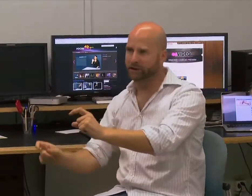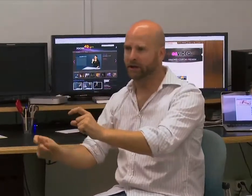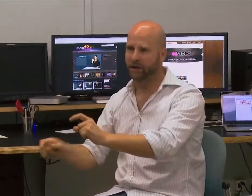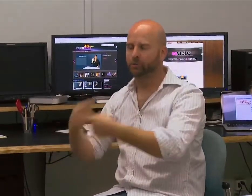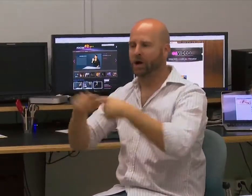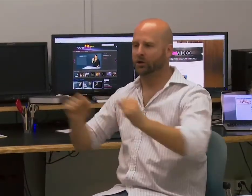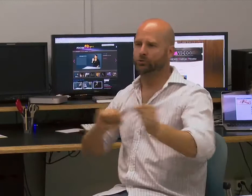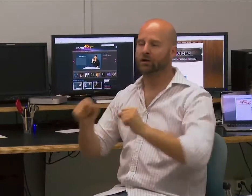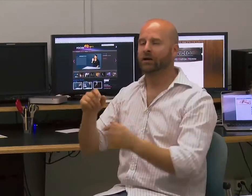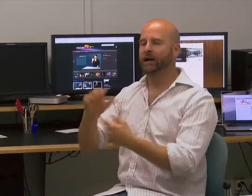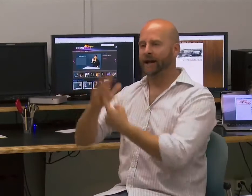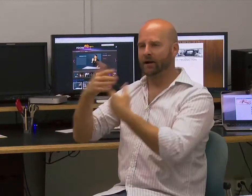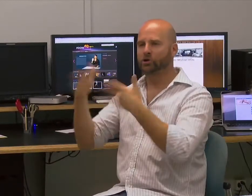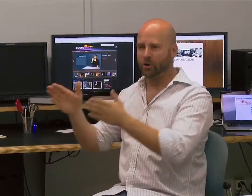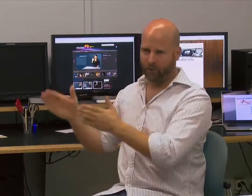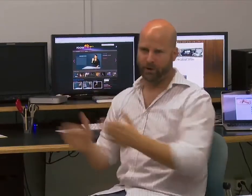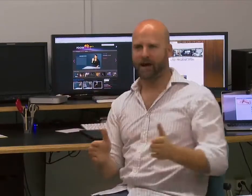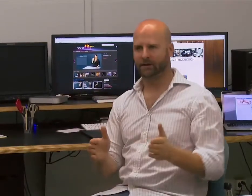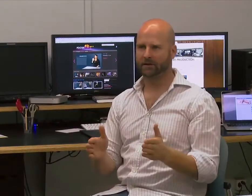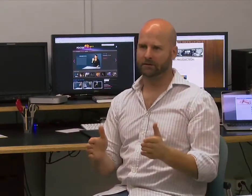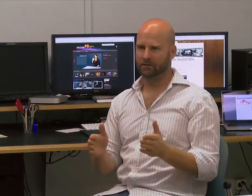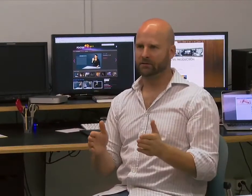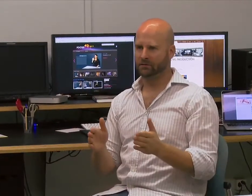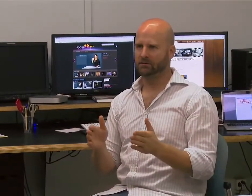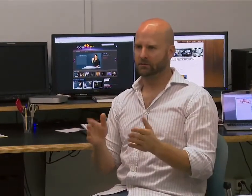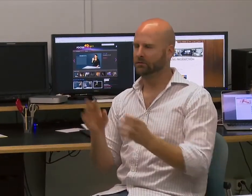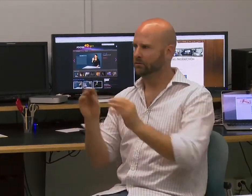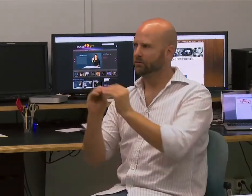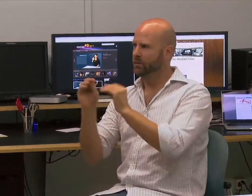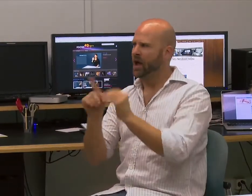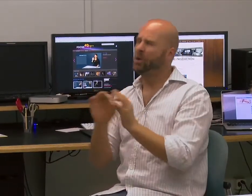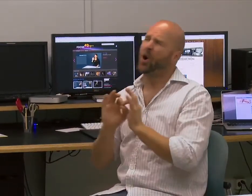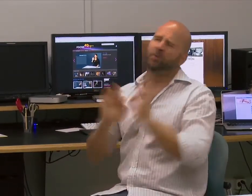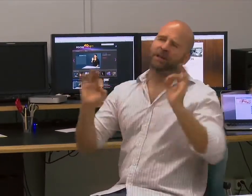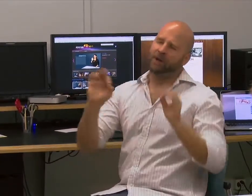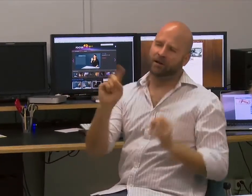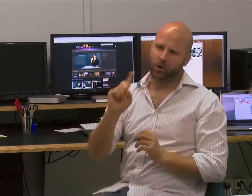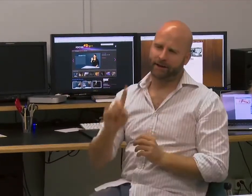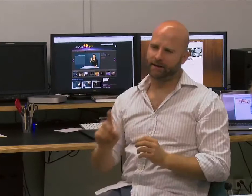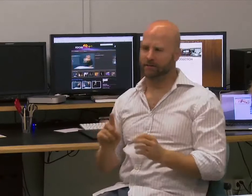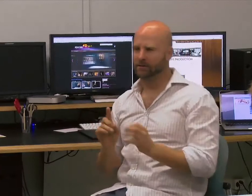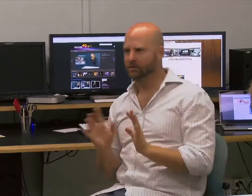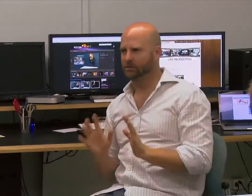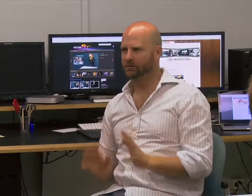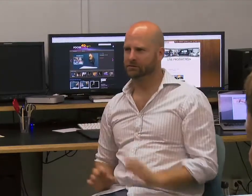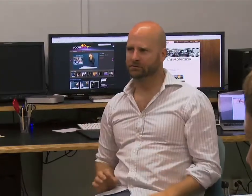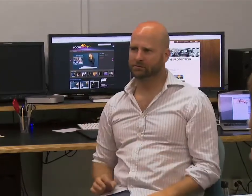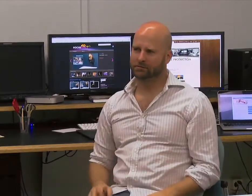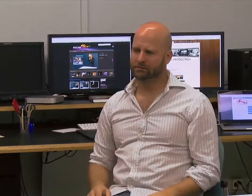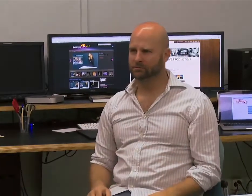kommt automatisch erst ein gehörloser Kunde und dann sind die schon vorbereitet von der Rega. Aber optimal ist es noch nicht, aber immerhin